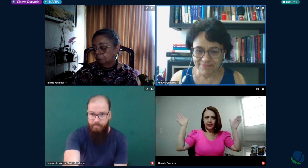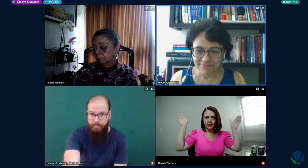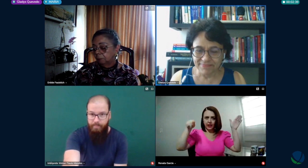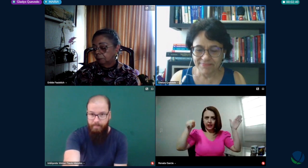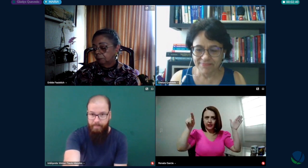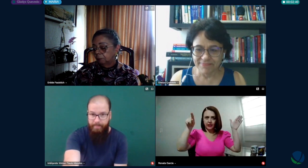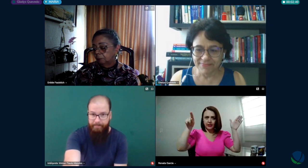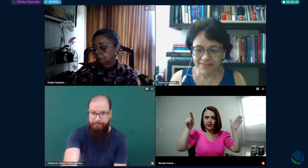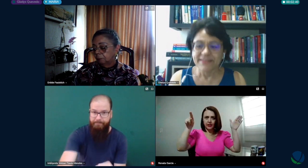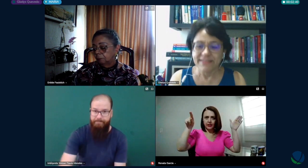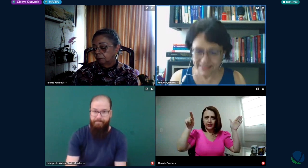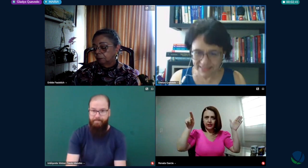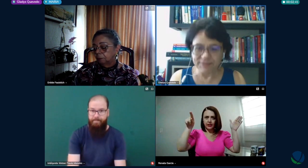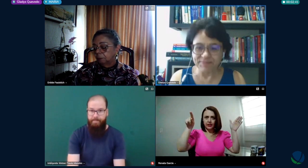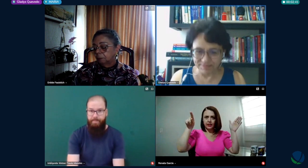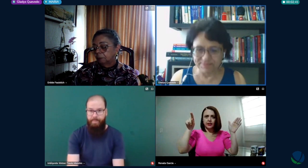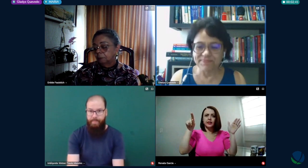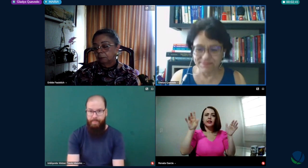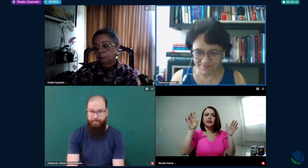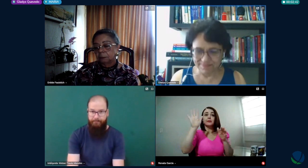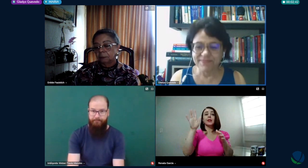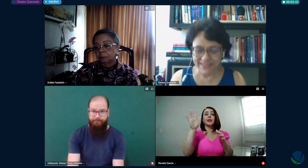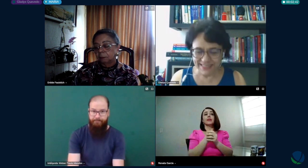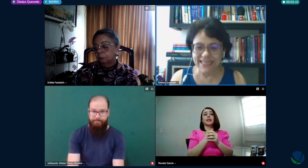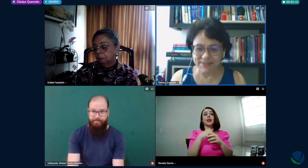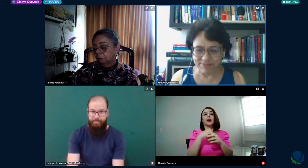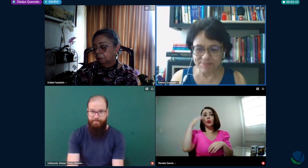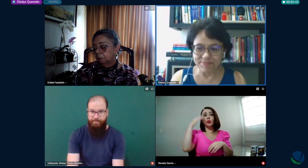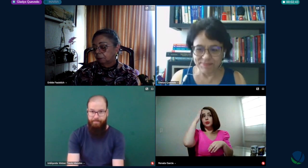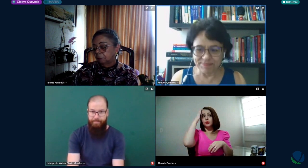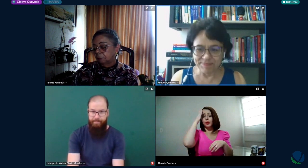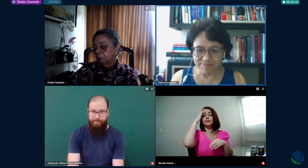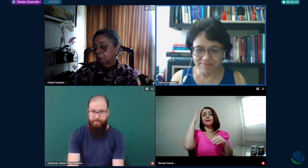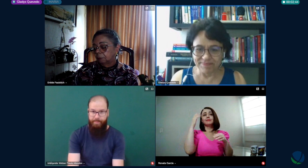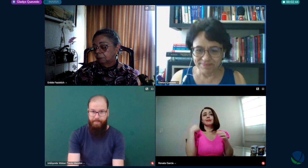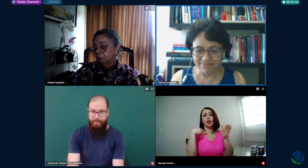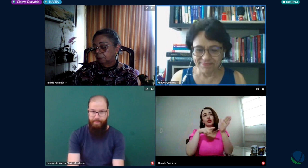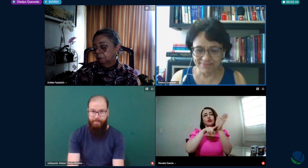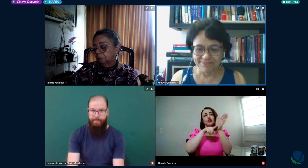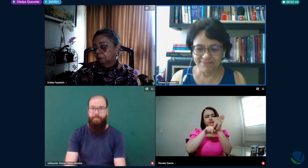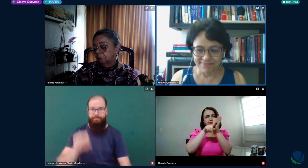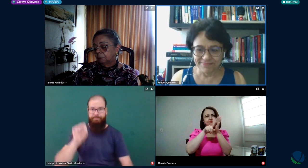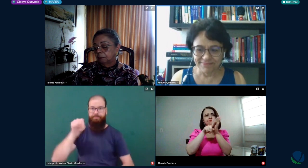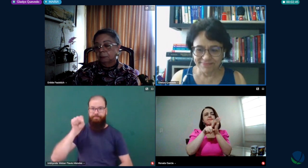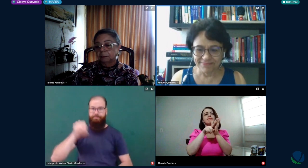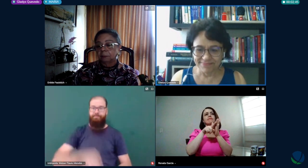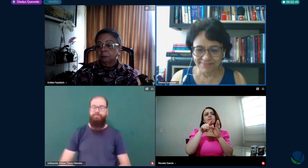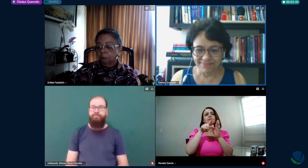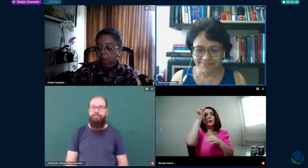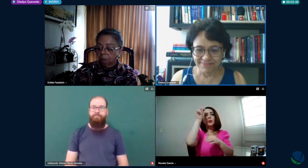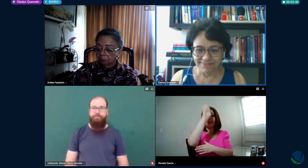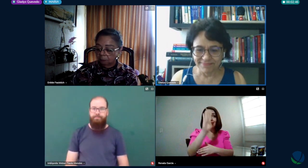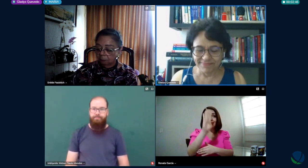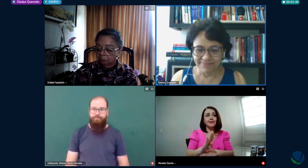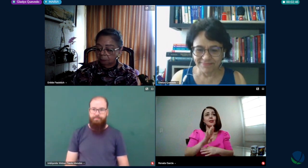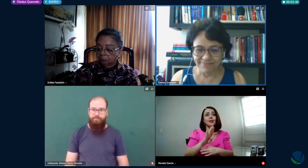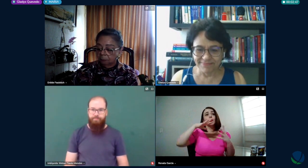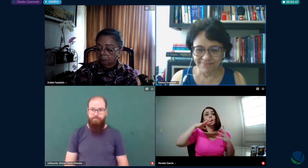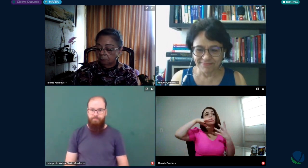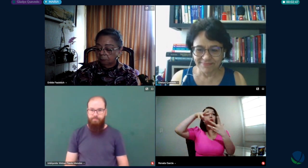De outros países fora Sim. daqui do Brasil? Sim. Então,